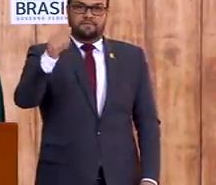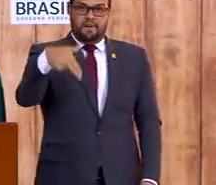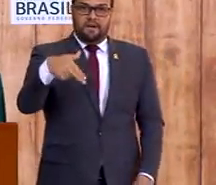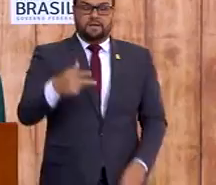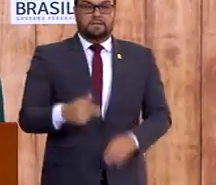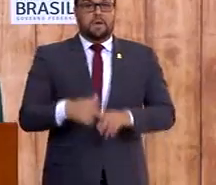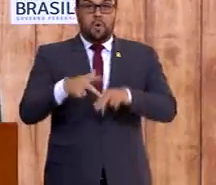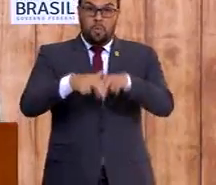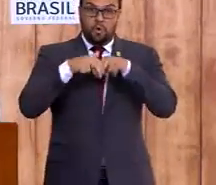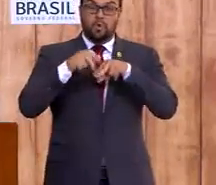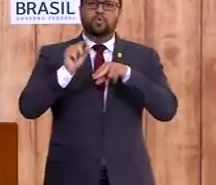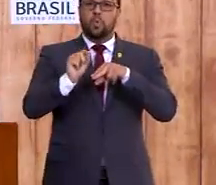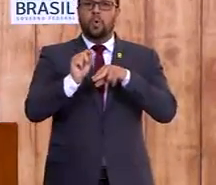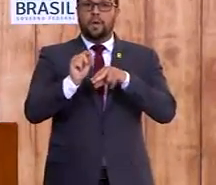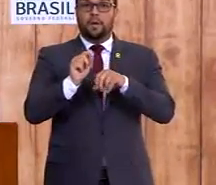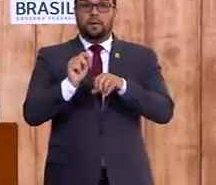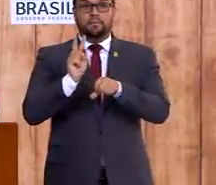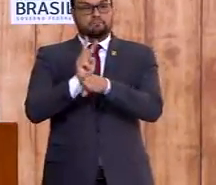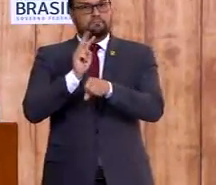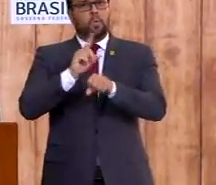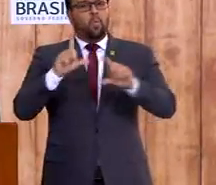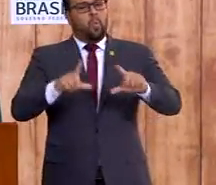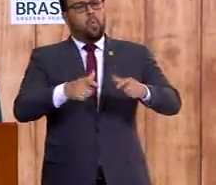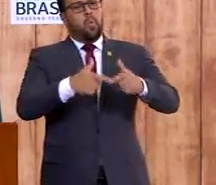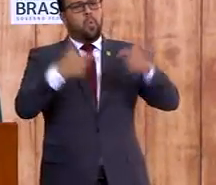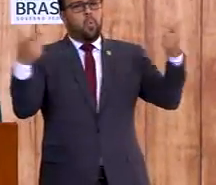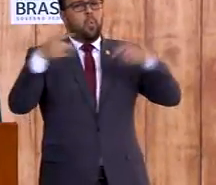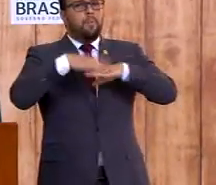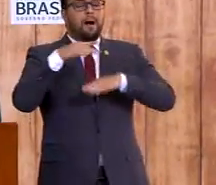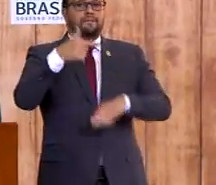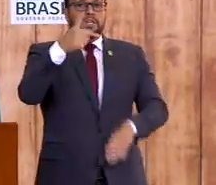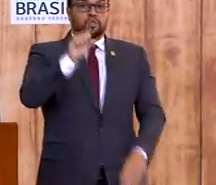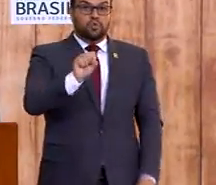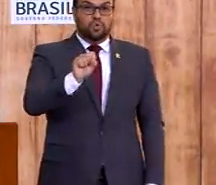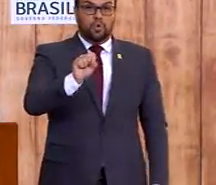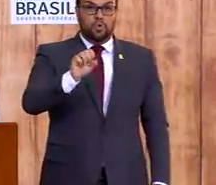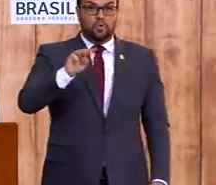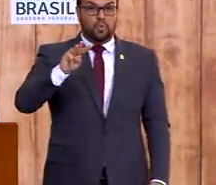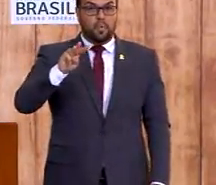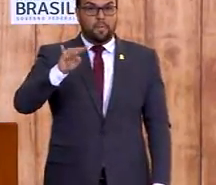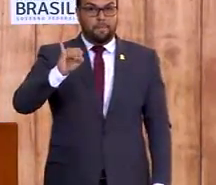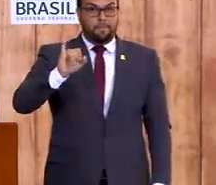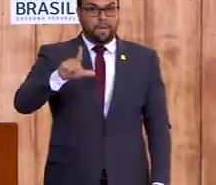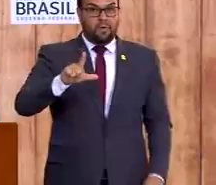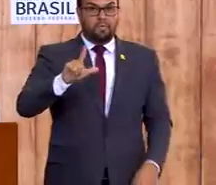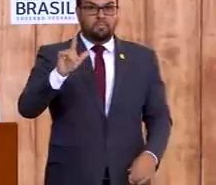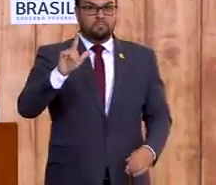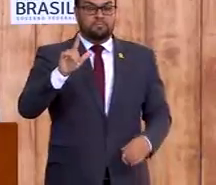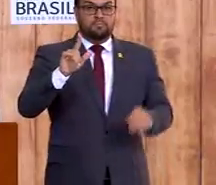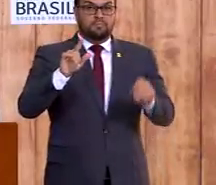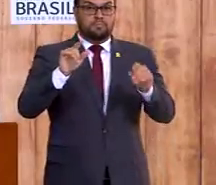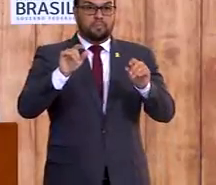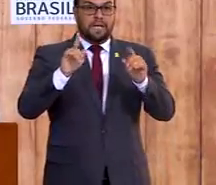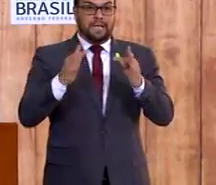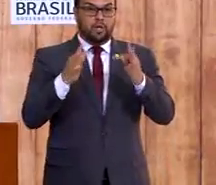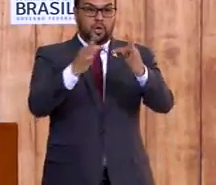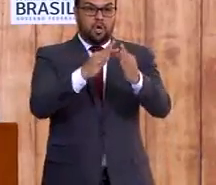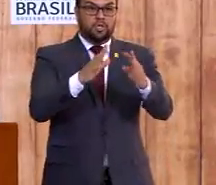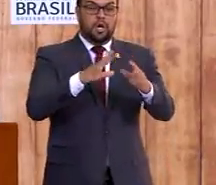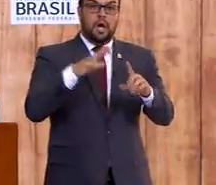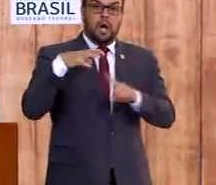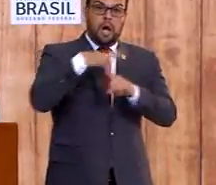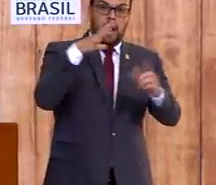de salvaguarda é numeroso são mais de 28 mil sítios arqueológicos cadastrados mais de